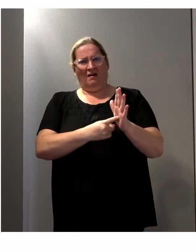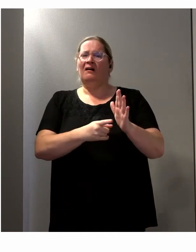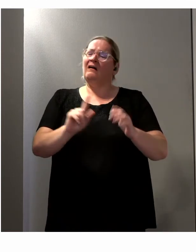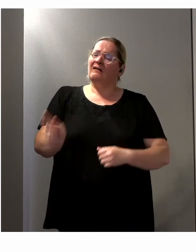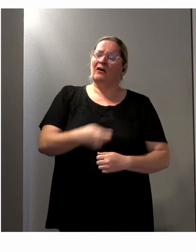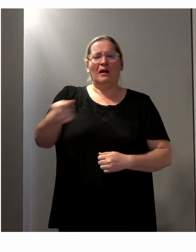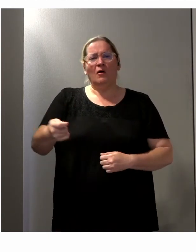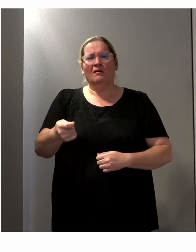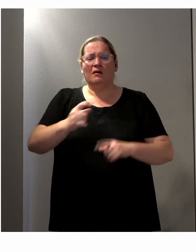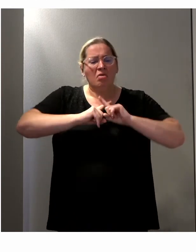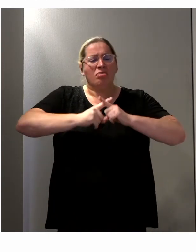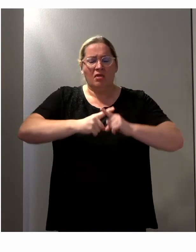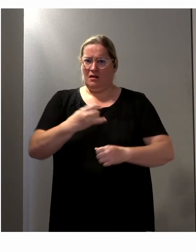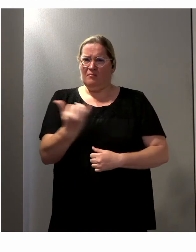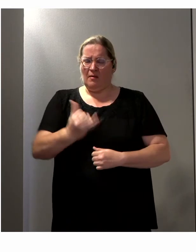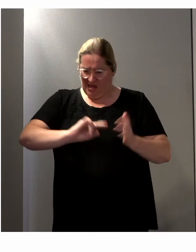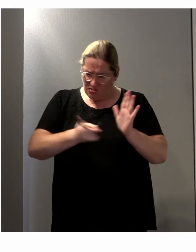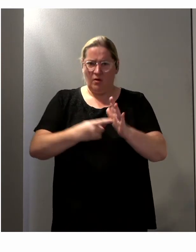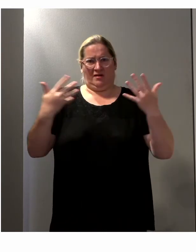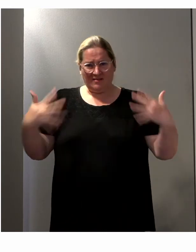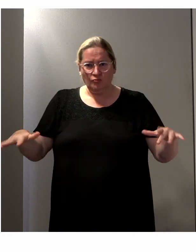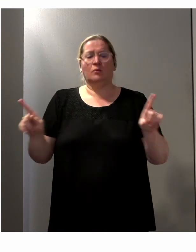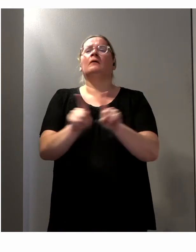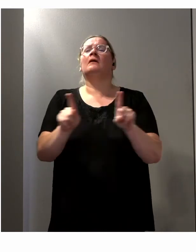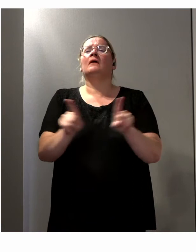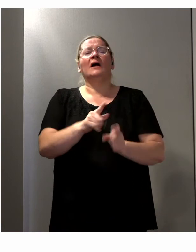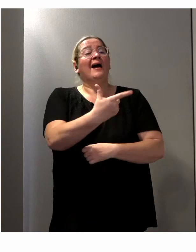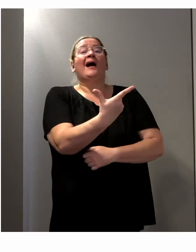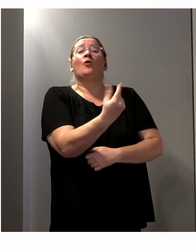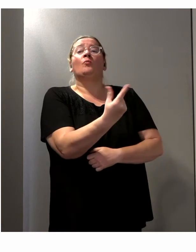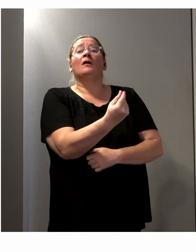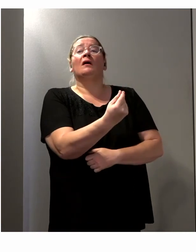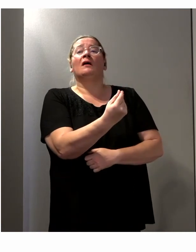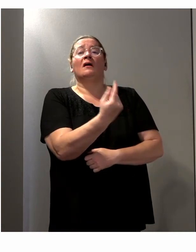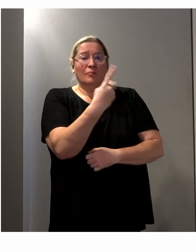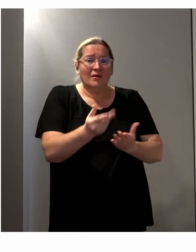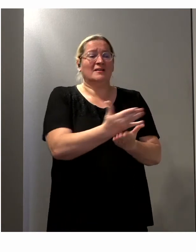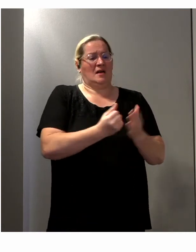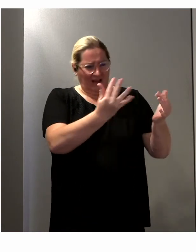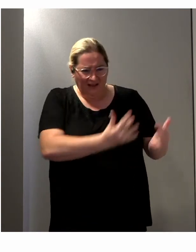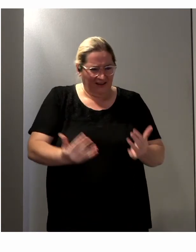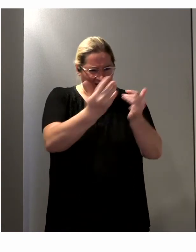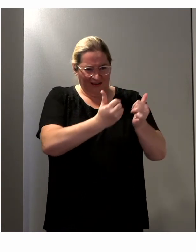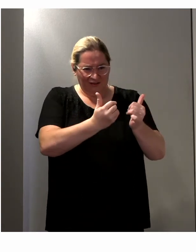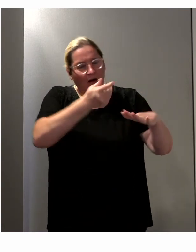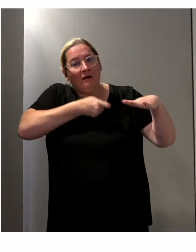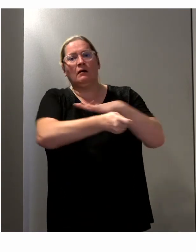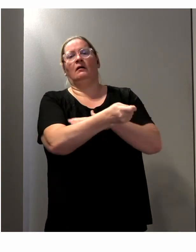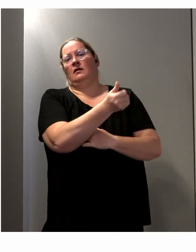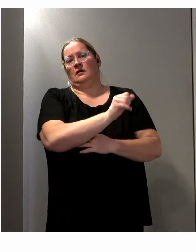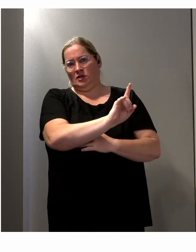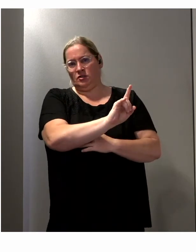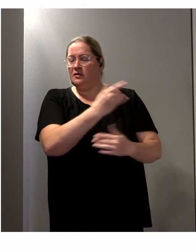cette approche qui dicte la déconjugalisation. Monsieur Devis nous a aussi